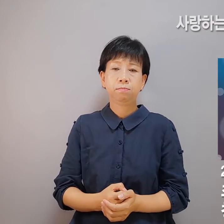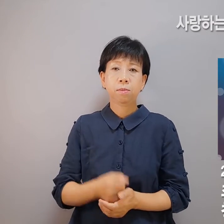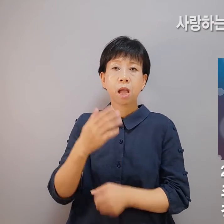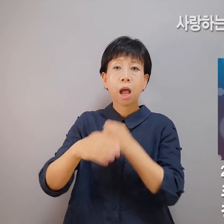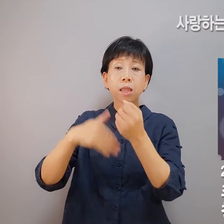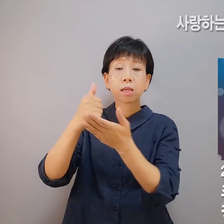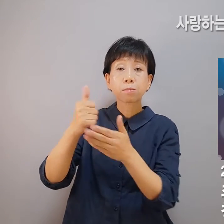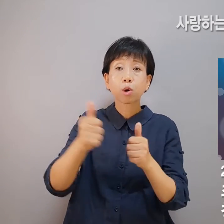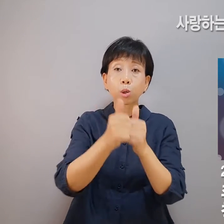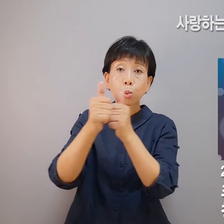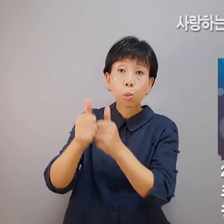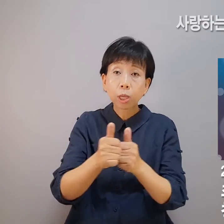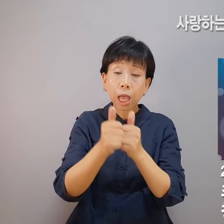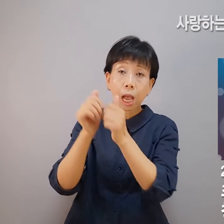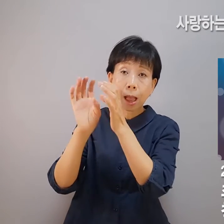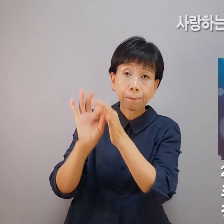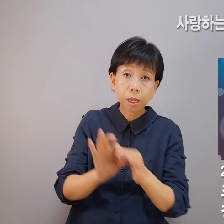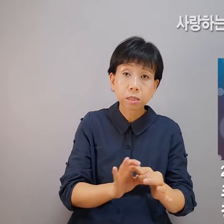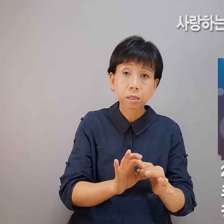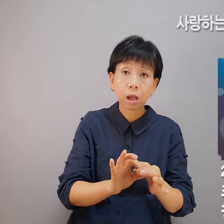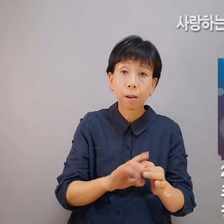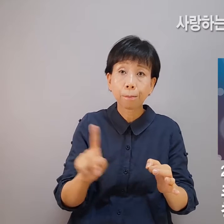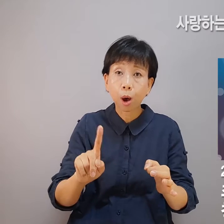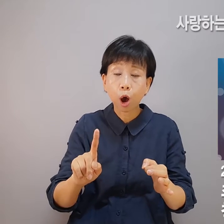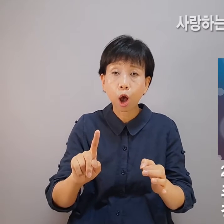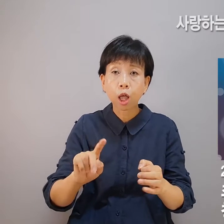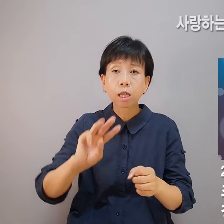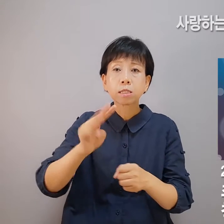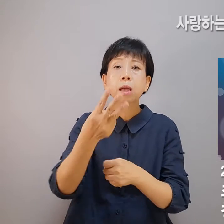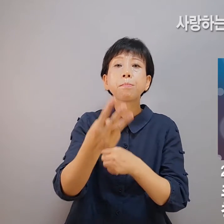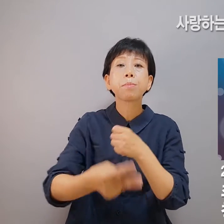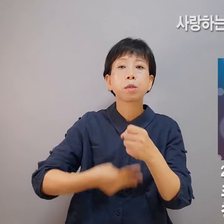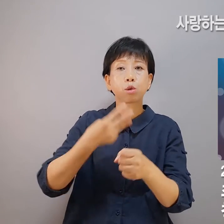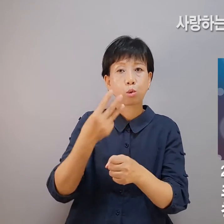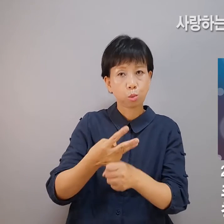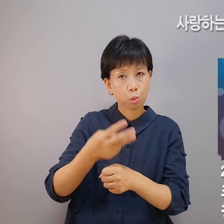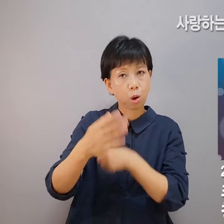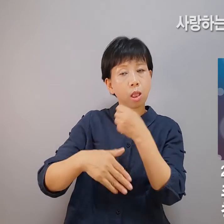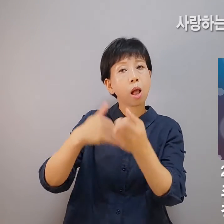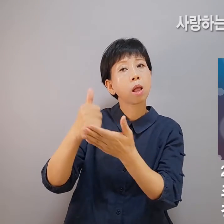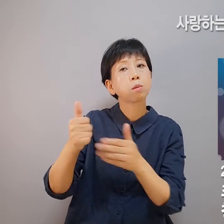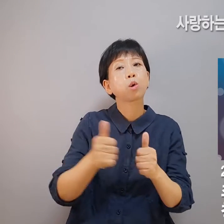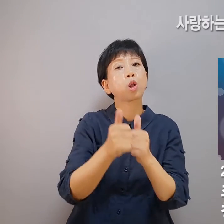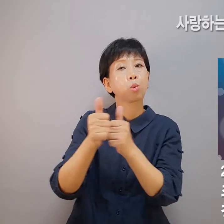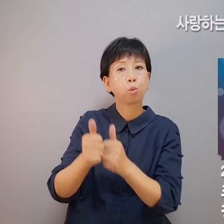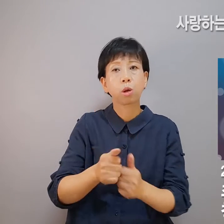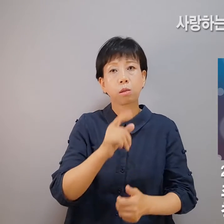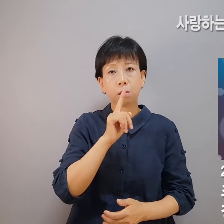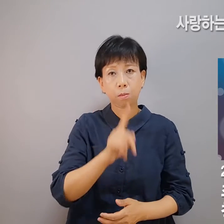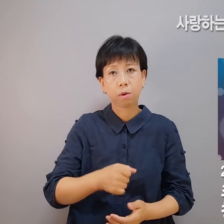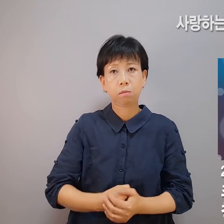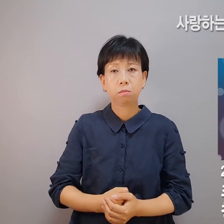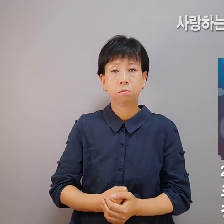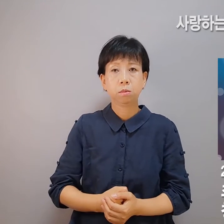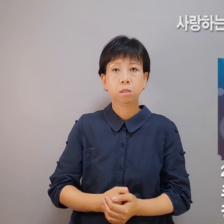그는 365세를 살았더라. 아니 무려 하나님과 동행한